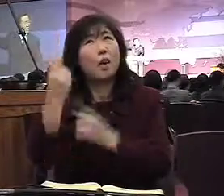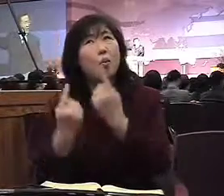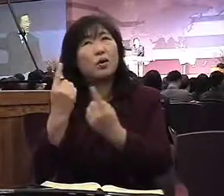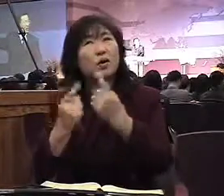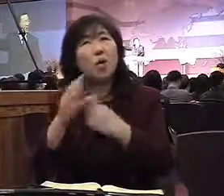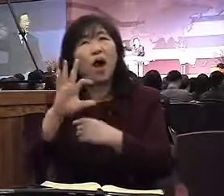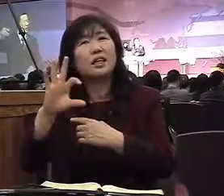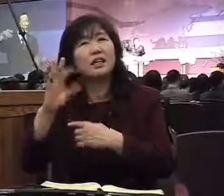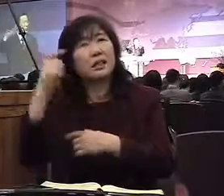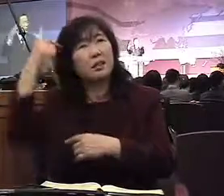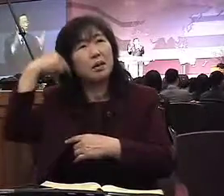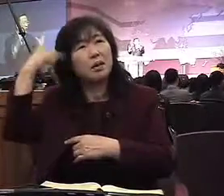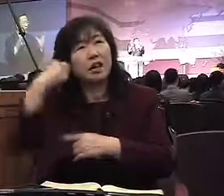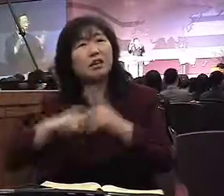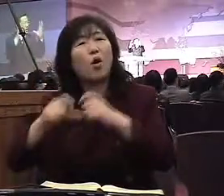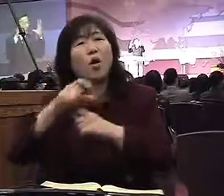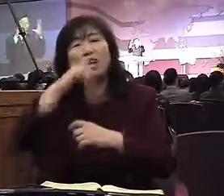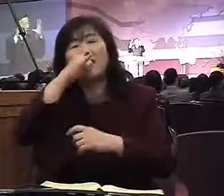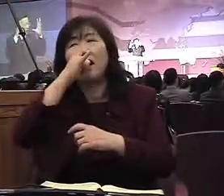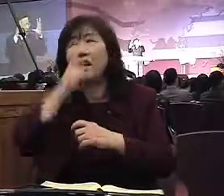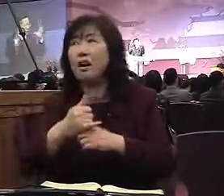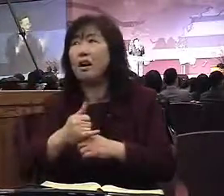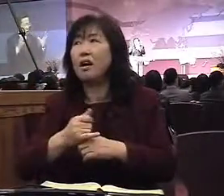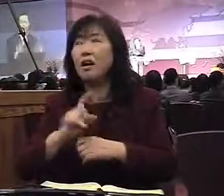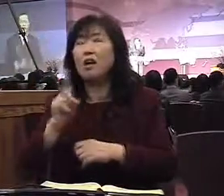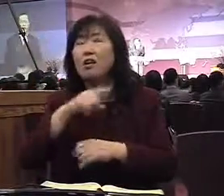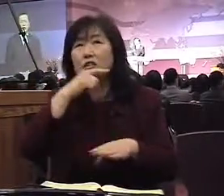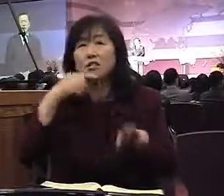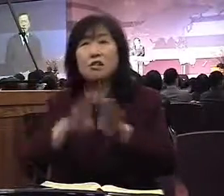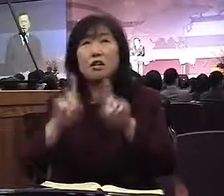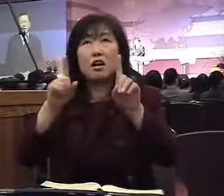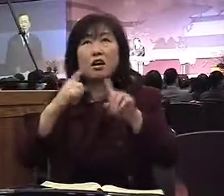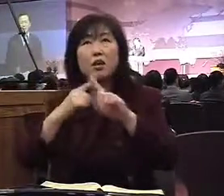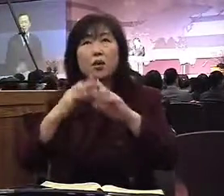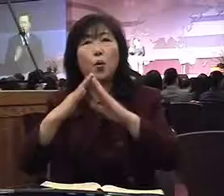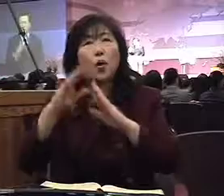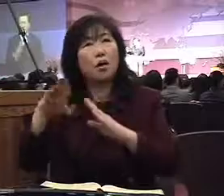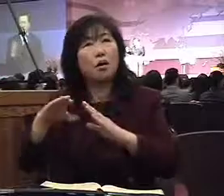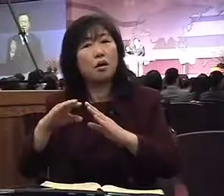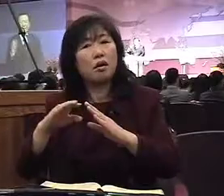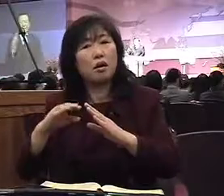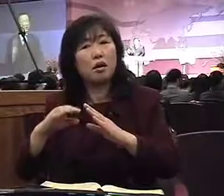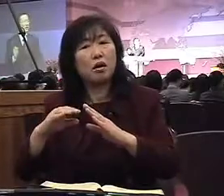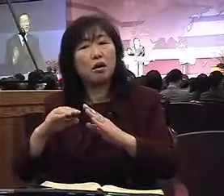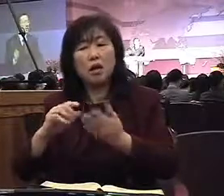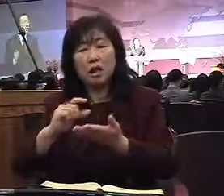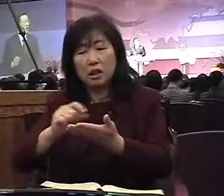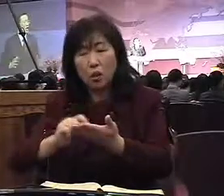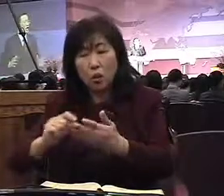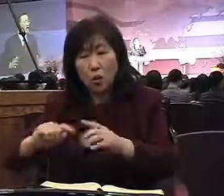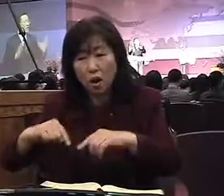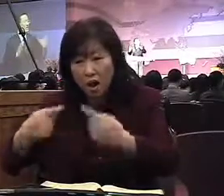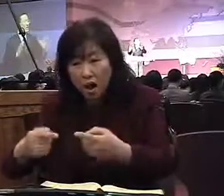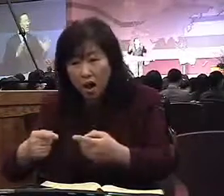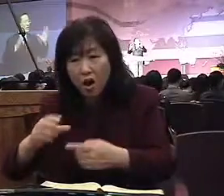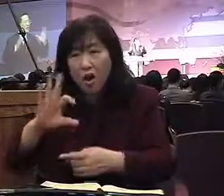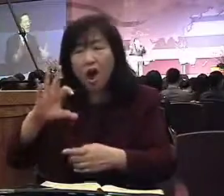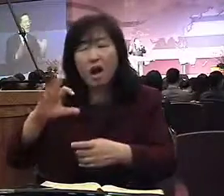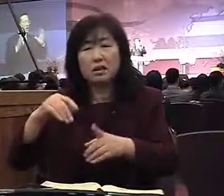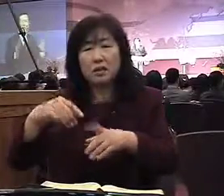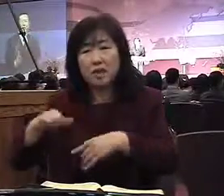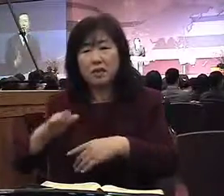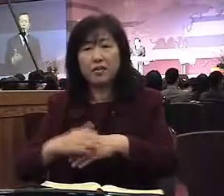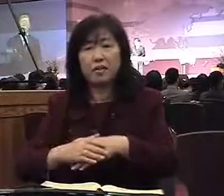하고 세미나를 했는데요. 그 교회에 얼마 전에 정착하려고 등록카드까지 썼던 사람이 화장실에